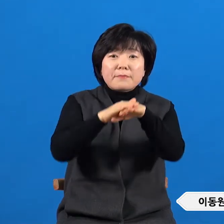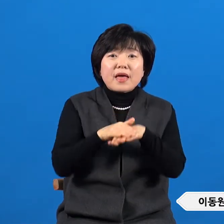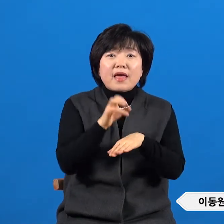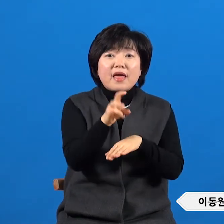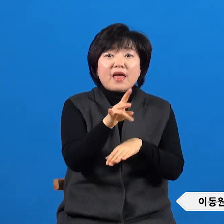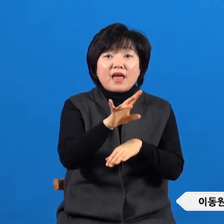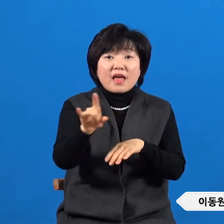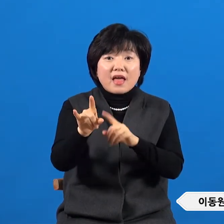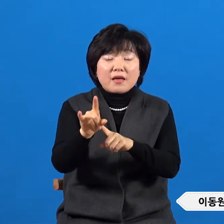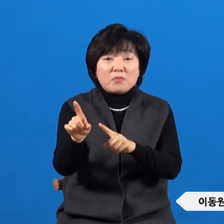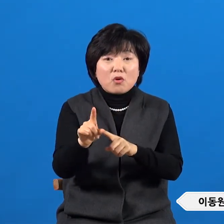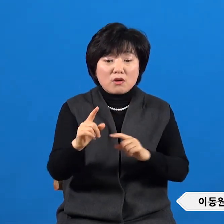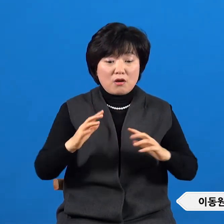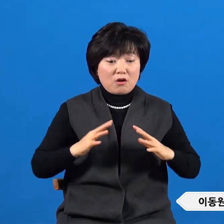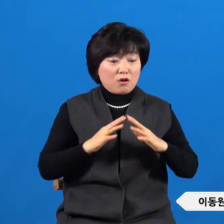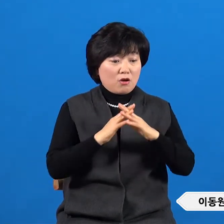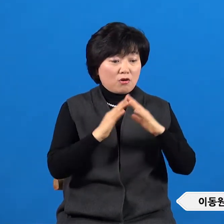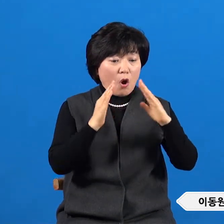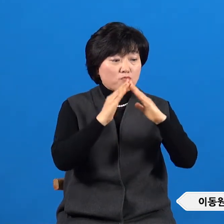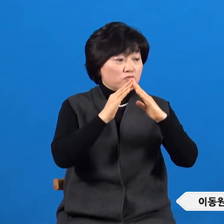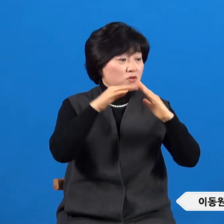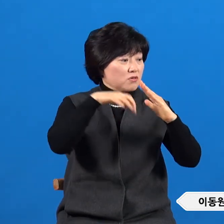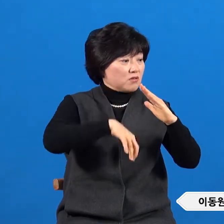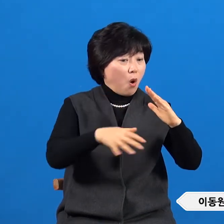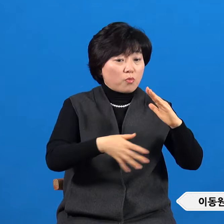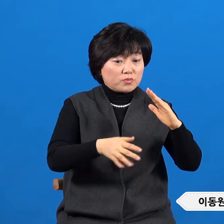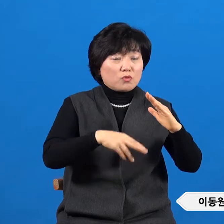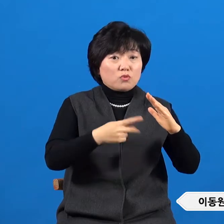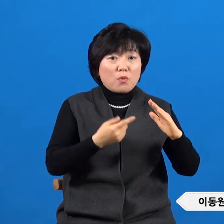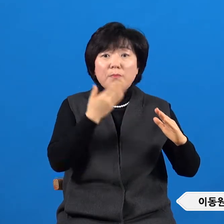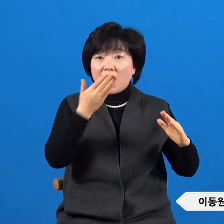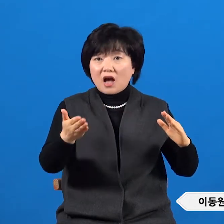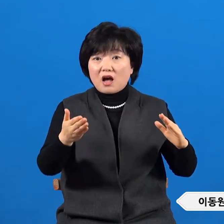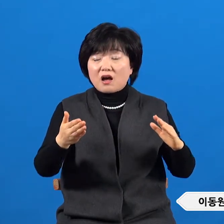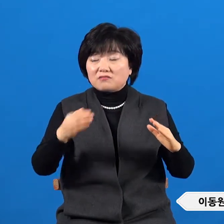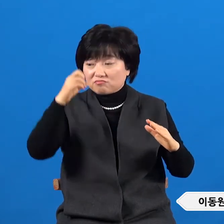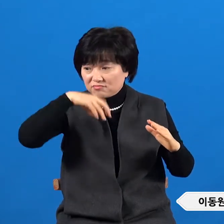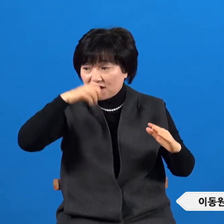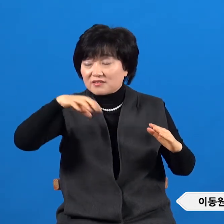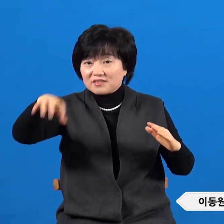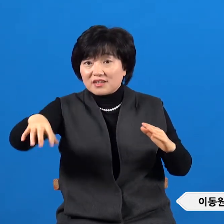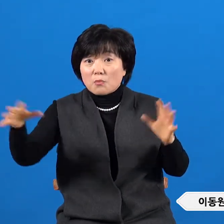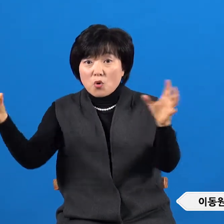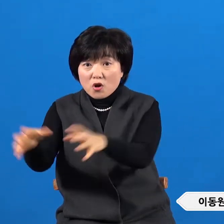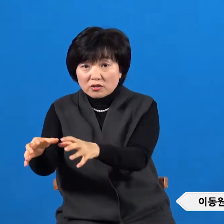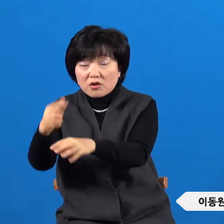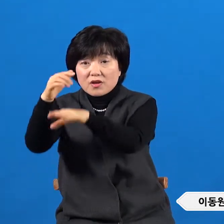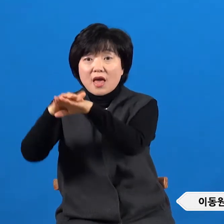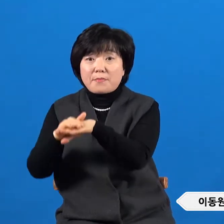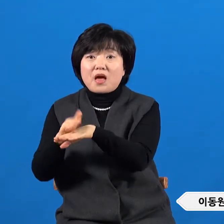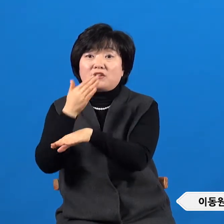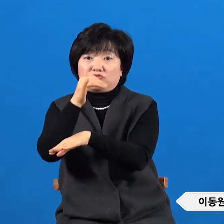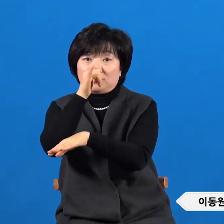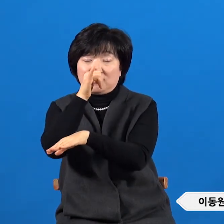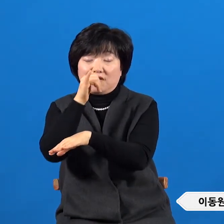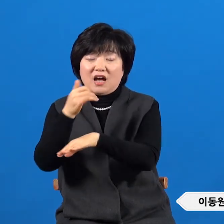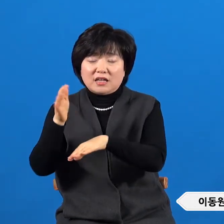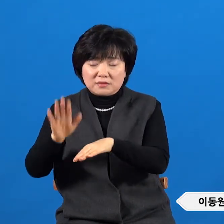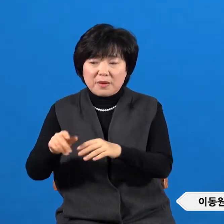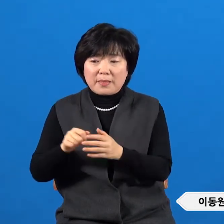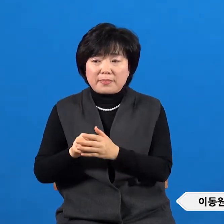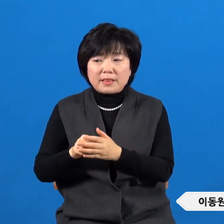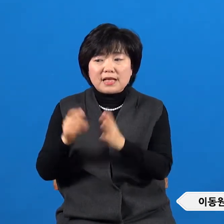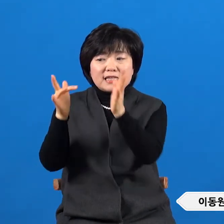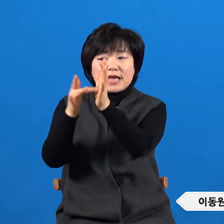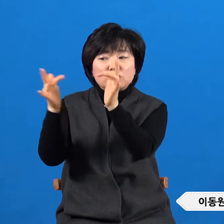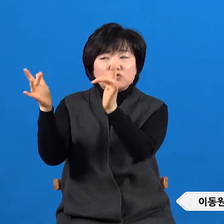것은 건물이 없이도 가능할 수 있습니다. 그러나 아직 예수님이 이 땅에 오시기 전에 구약의 제사에